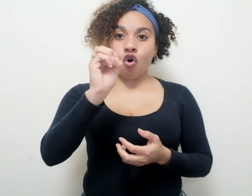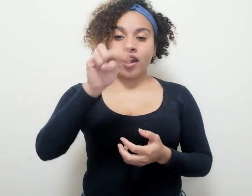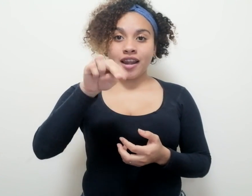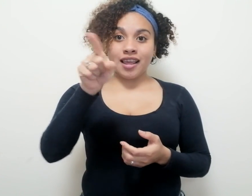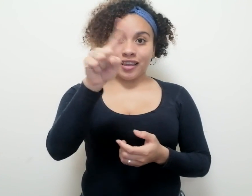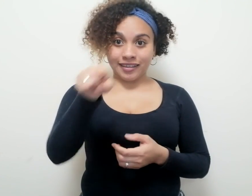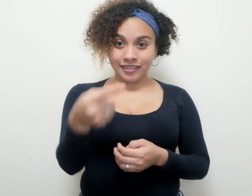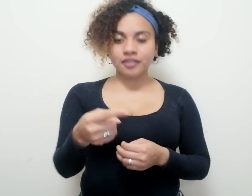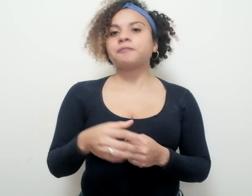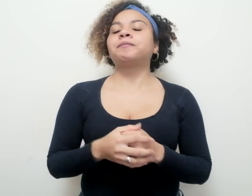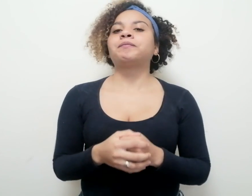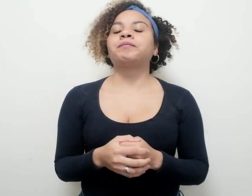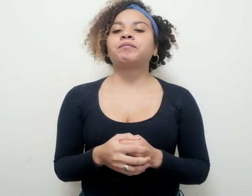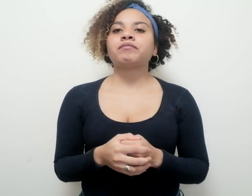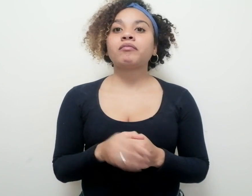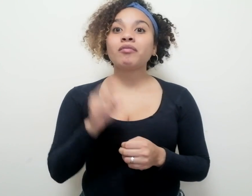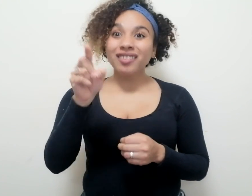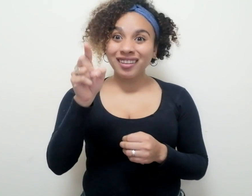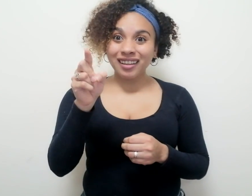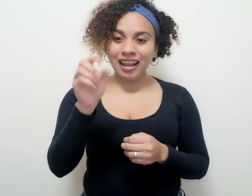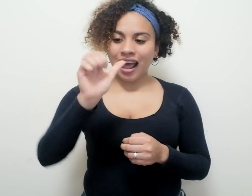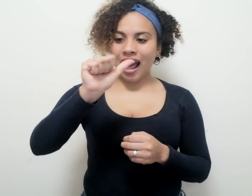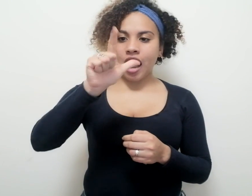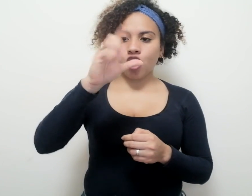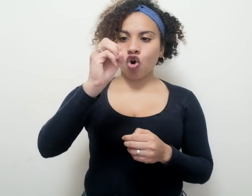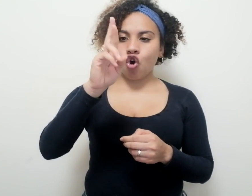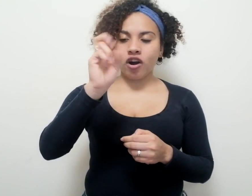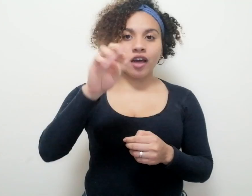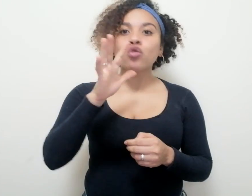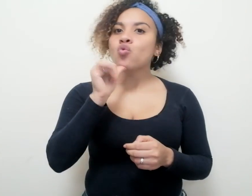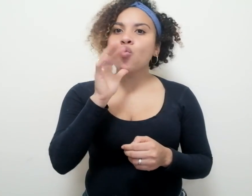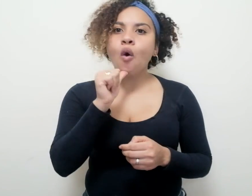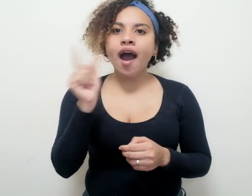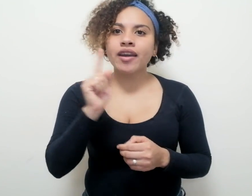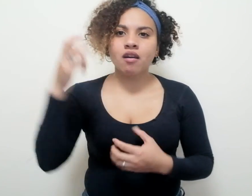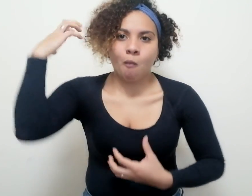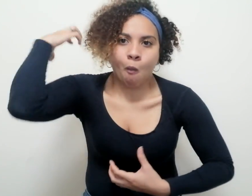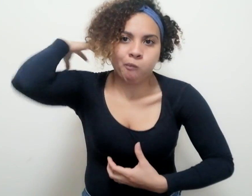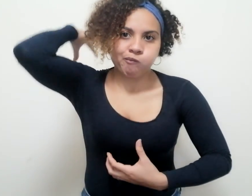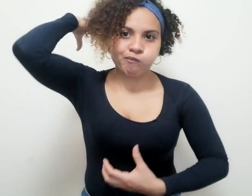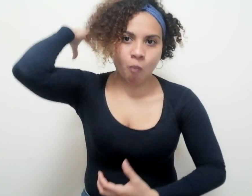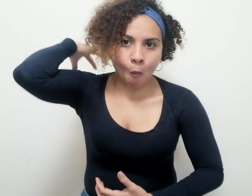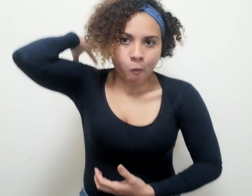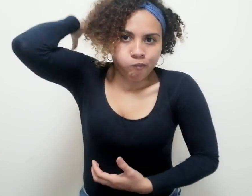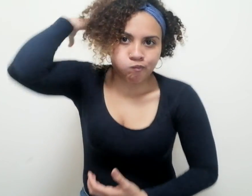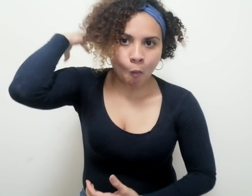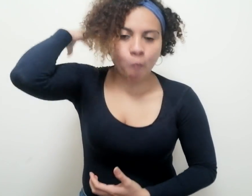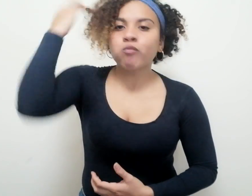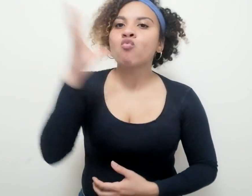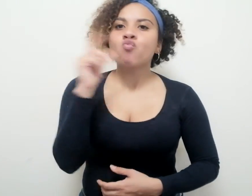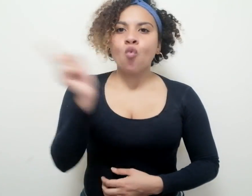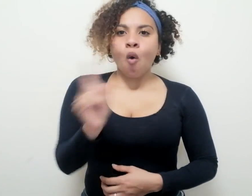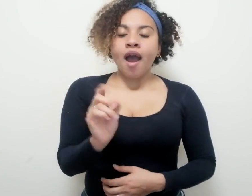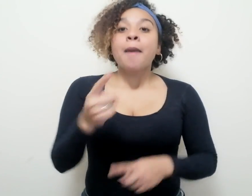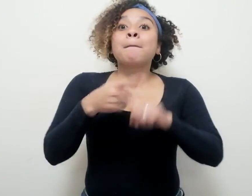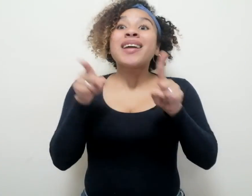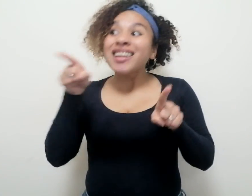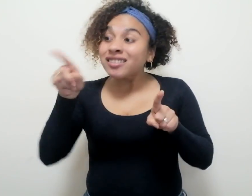Gibbons, en el Alcorán no hay camellos y que esa ausencia es suficiente